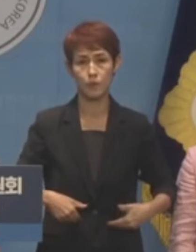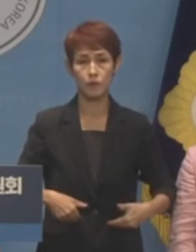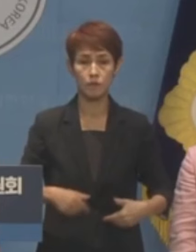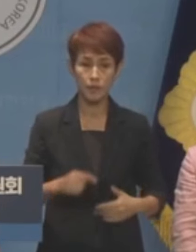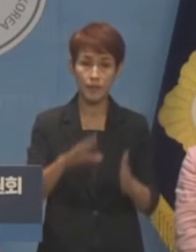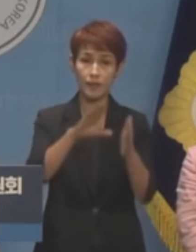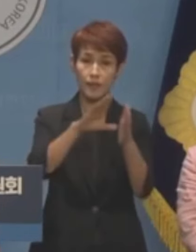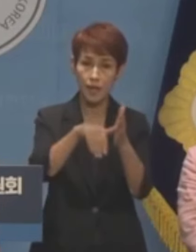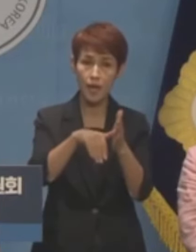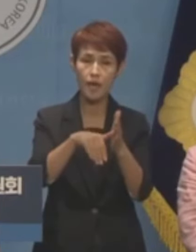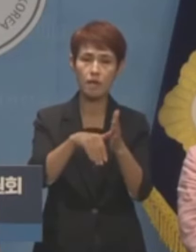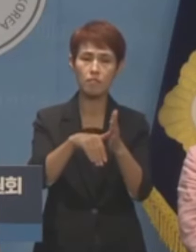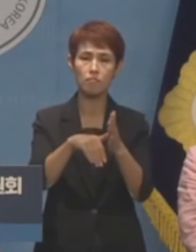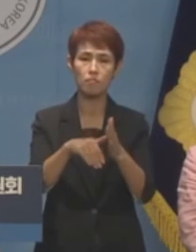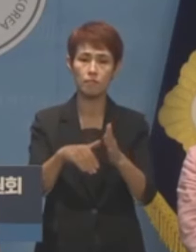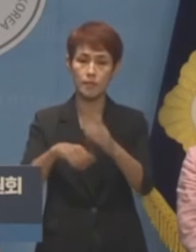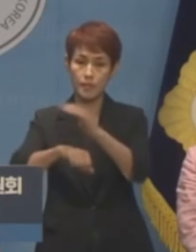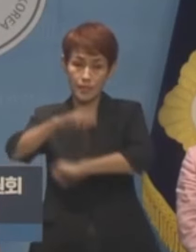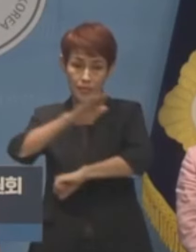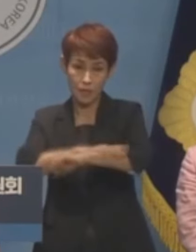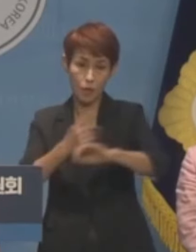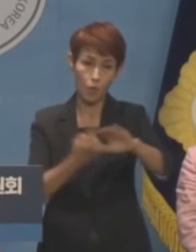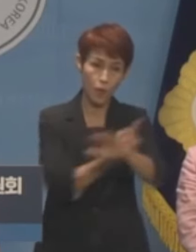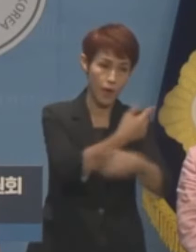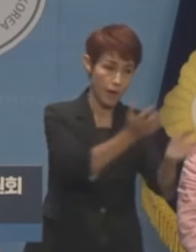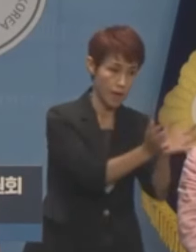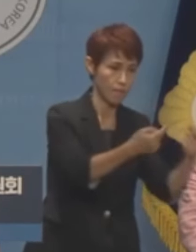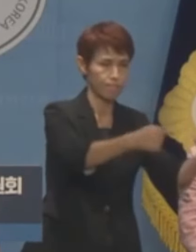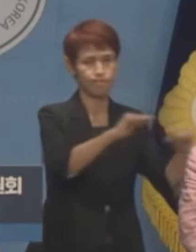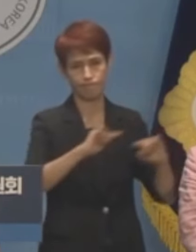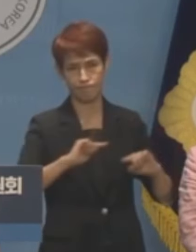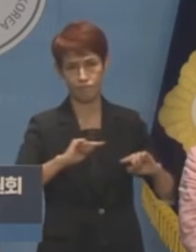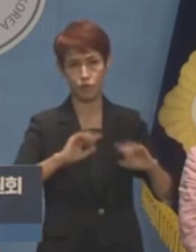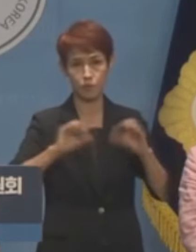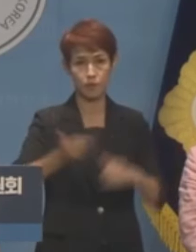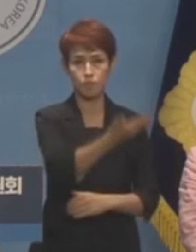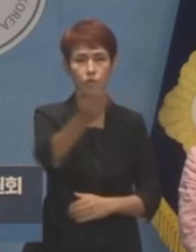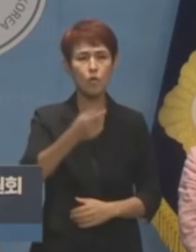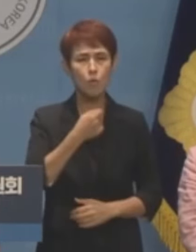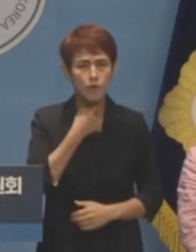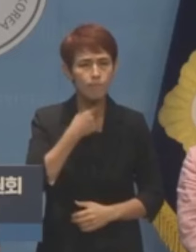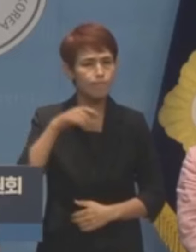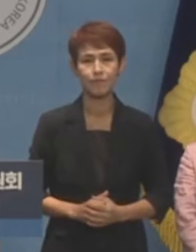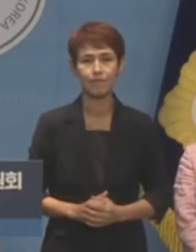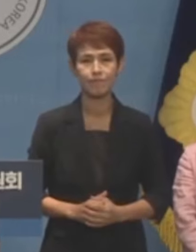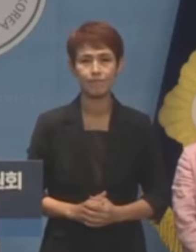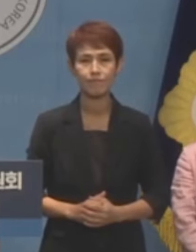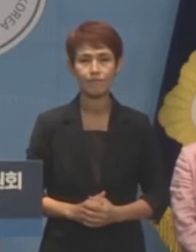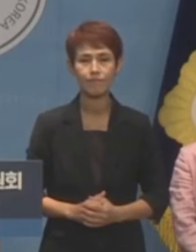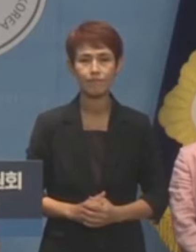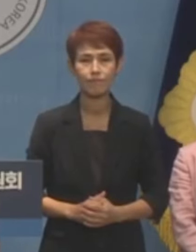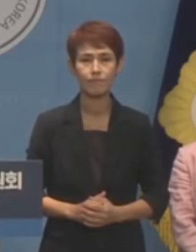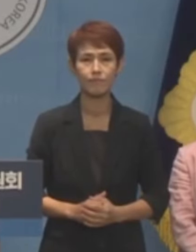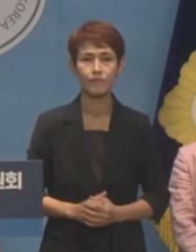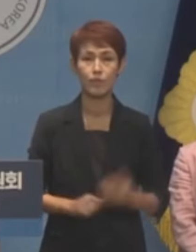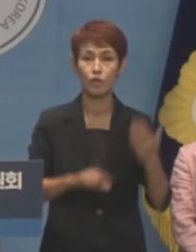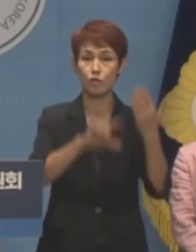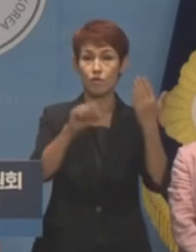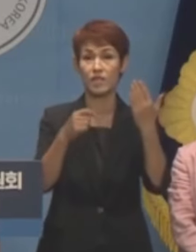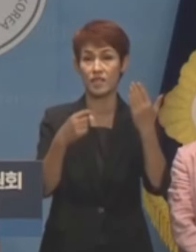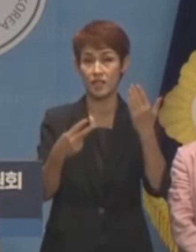과정에 비교 서업 단체의 참여를 보장해 국민의 다양한 목소리를 반영해야 합니다 지난 9월